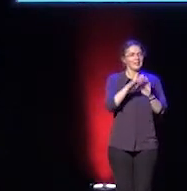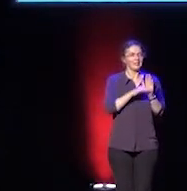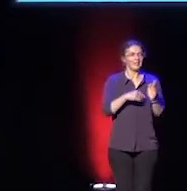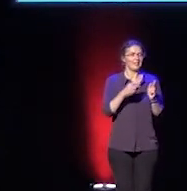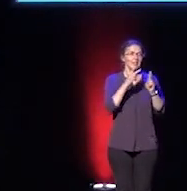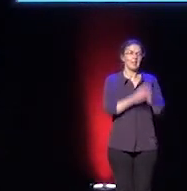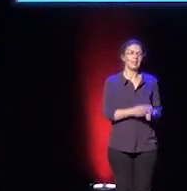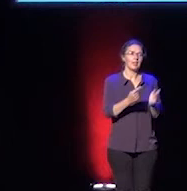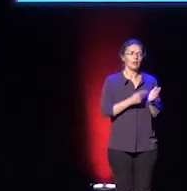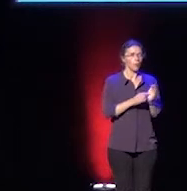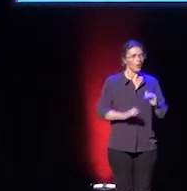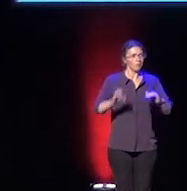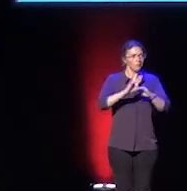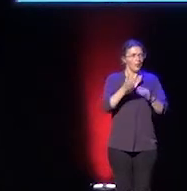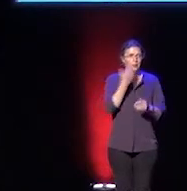Rentenanspruch